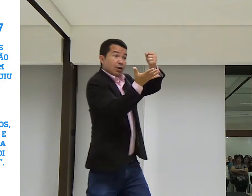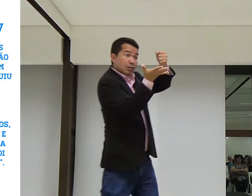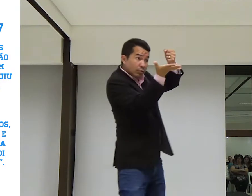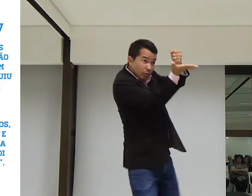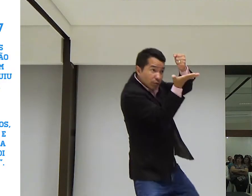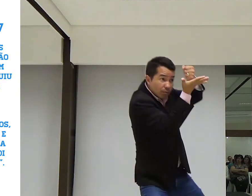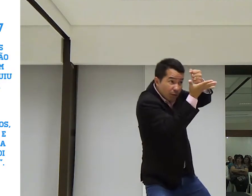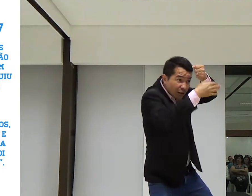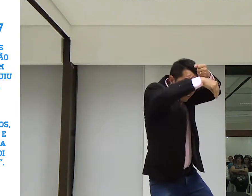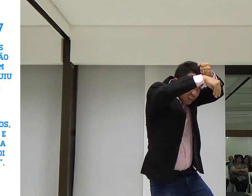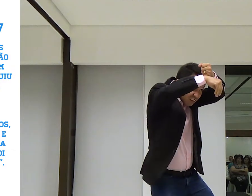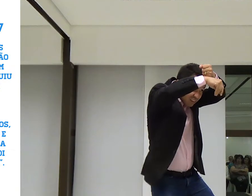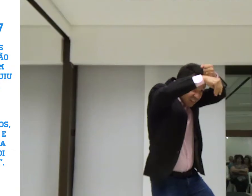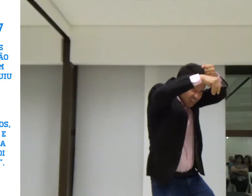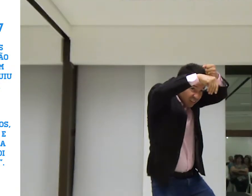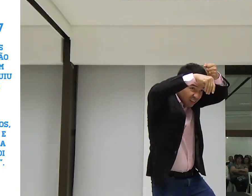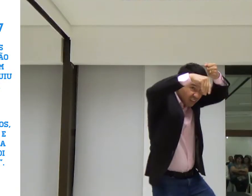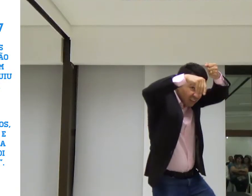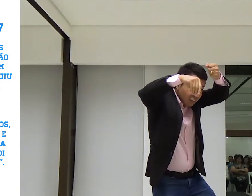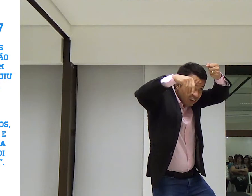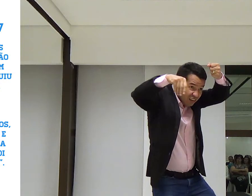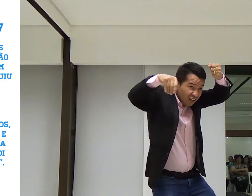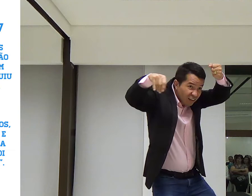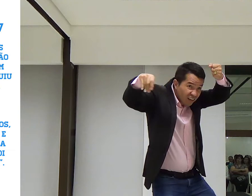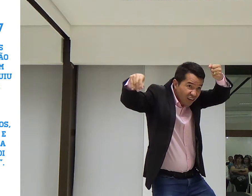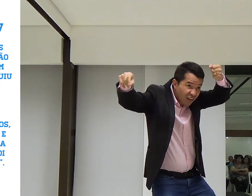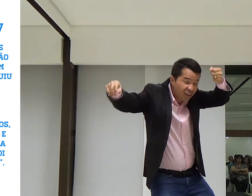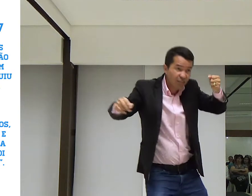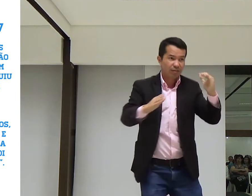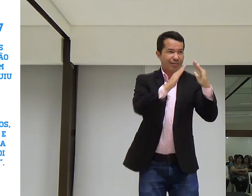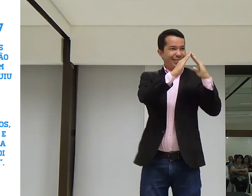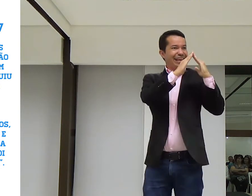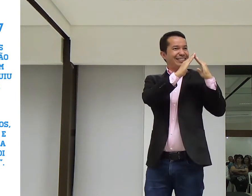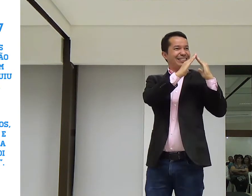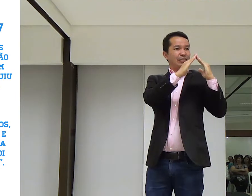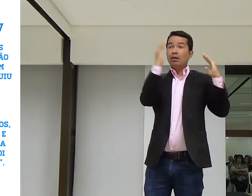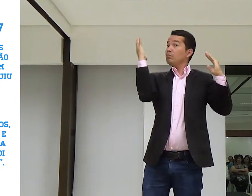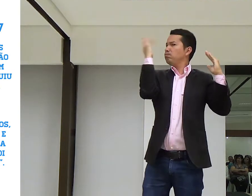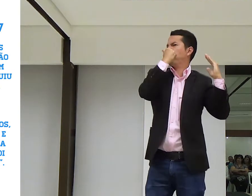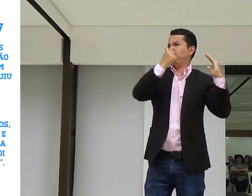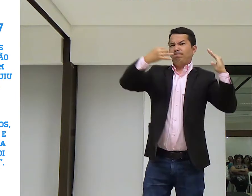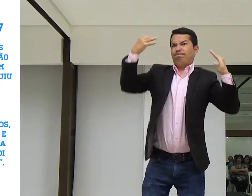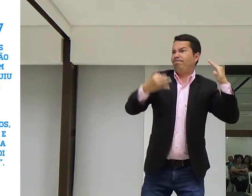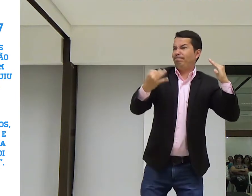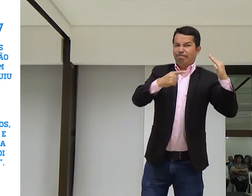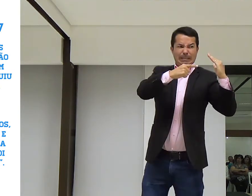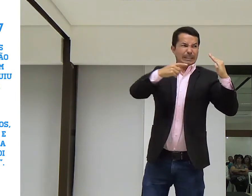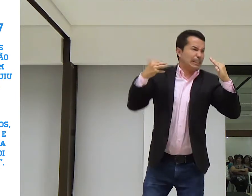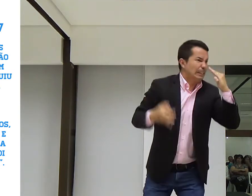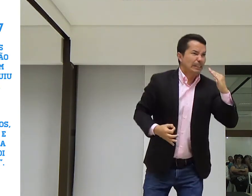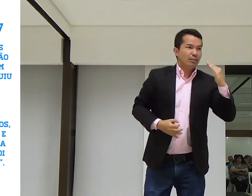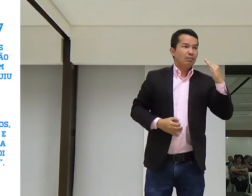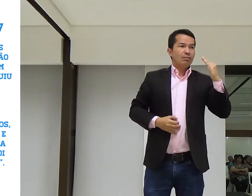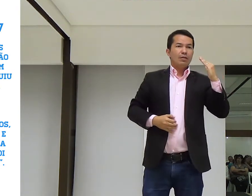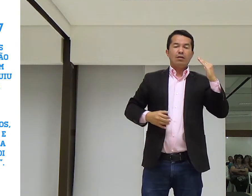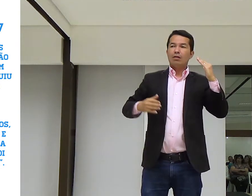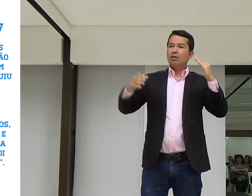E alguém olha e fala, que valorosa, só que a base dela é areia. A casa é perfeita, é